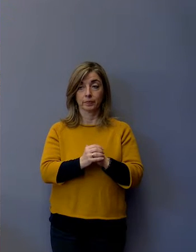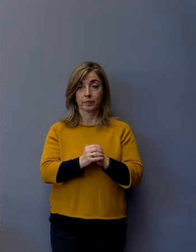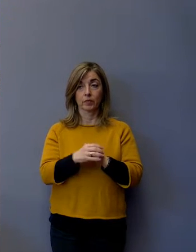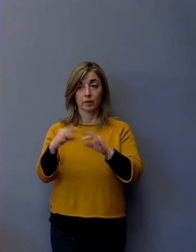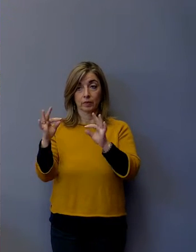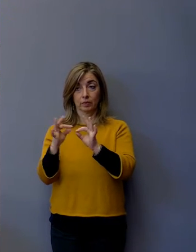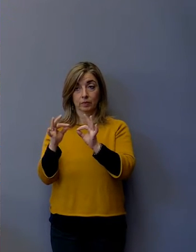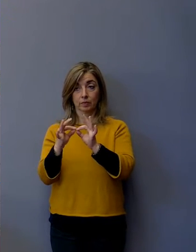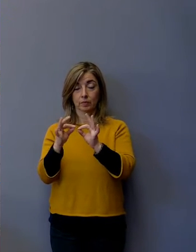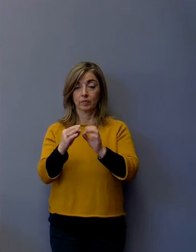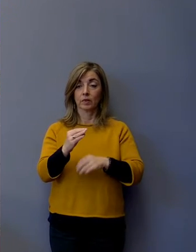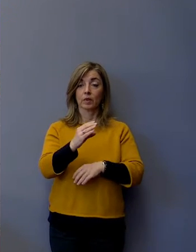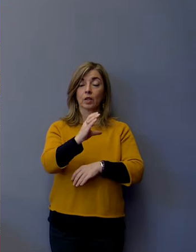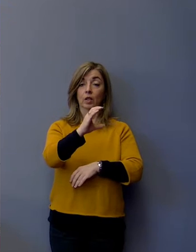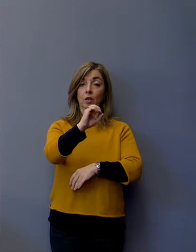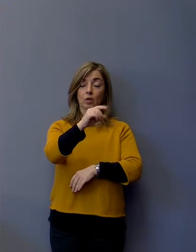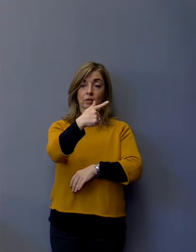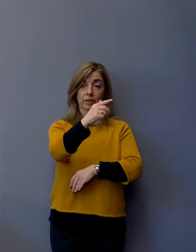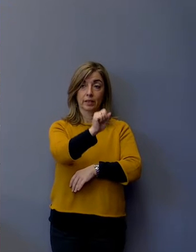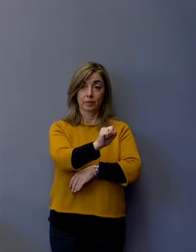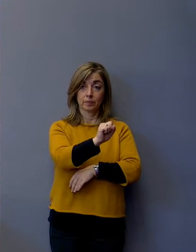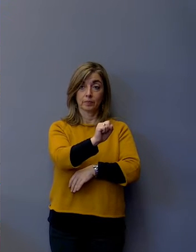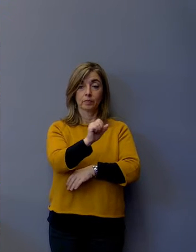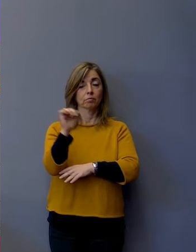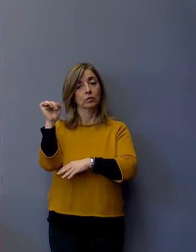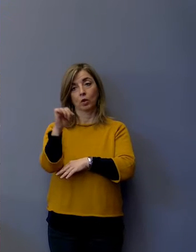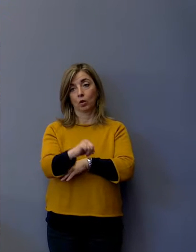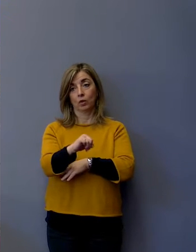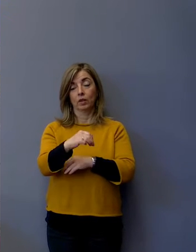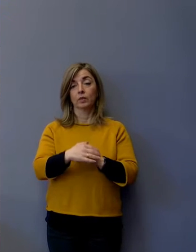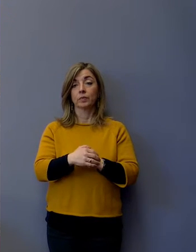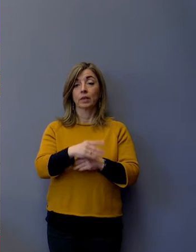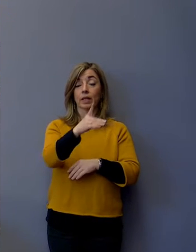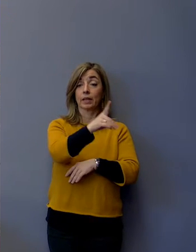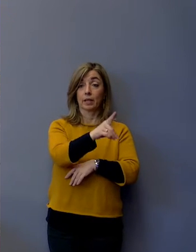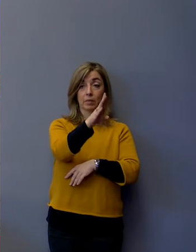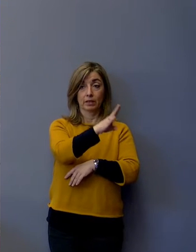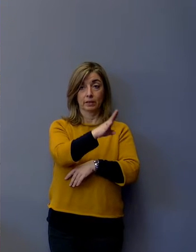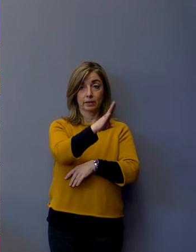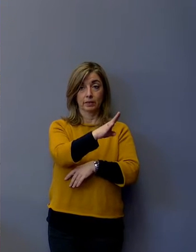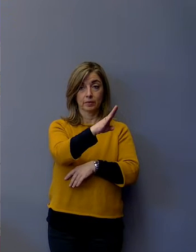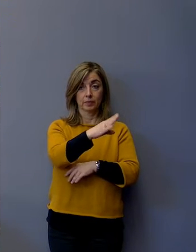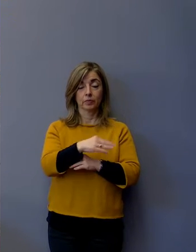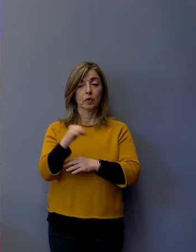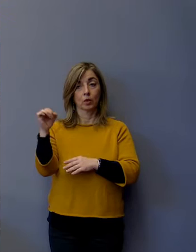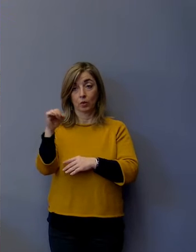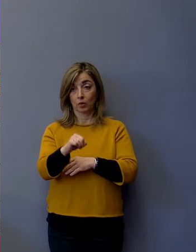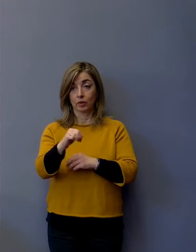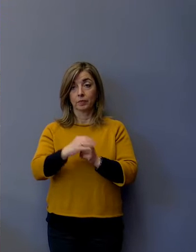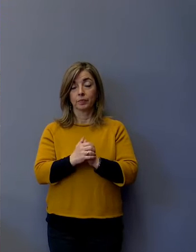vale consigliere costa contrario consigliere de benedictis contrario